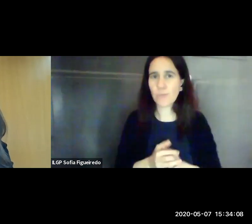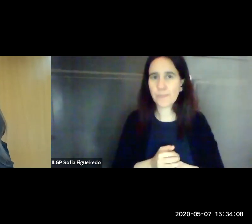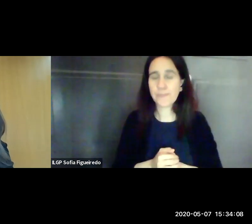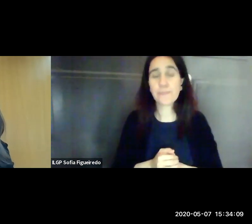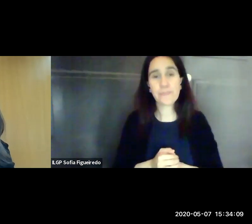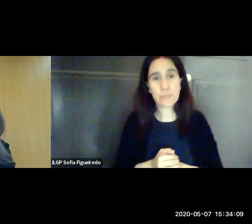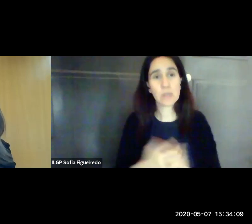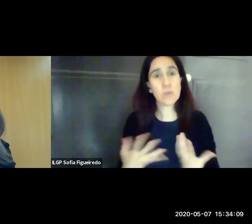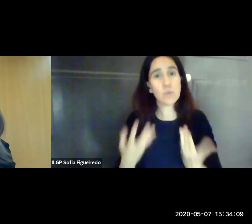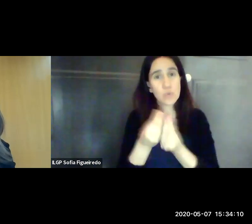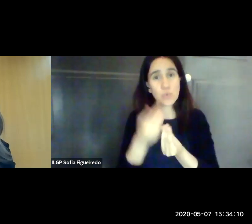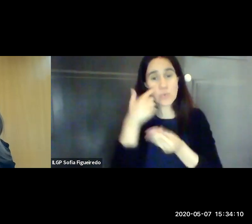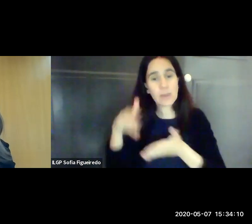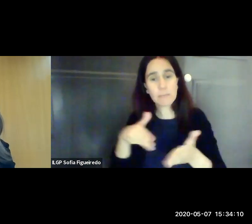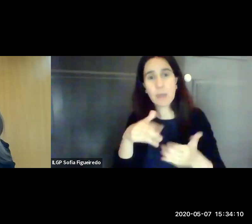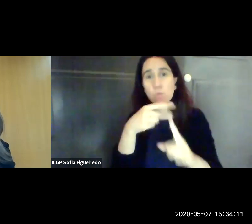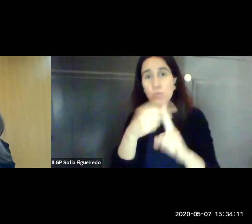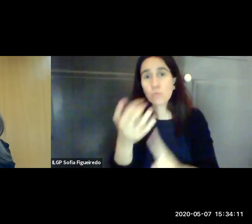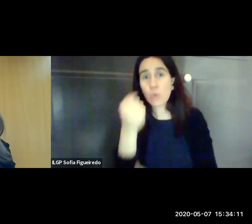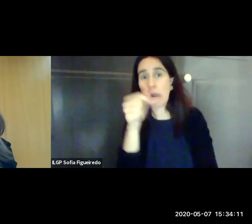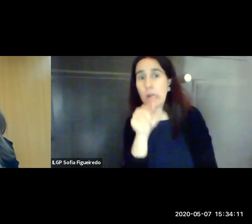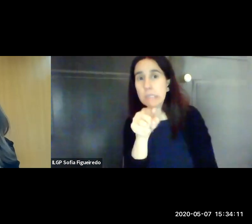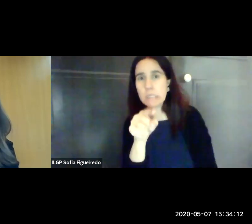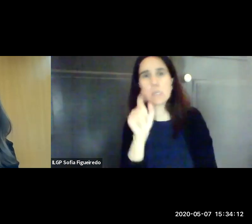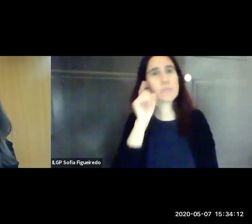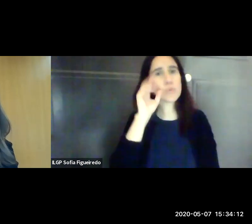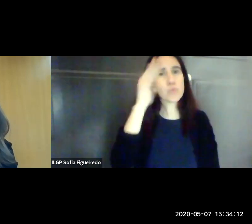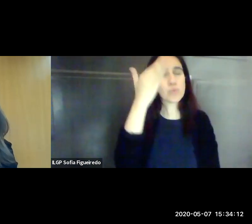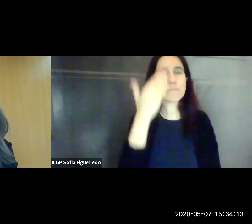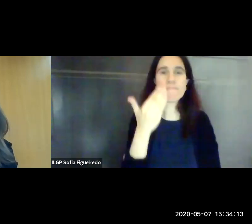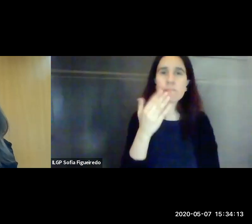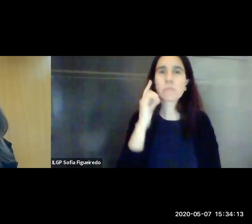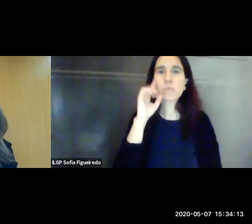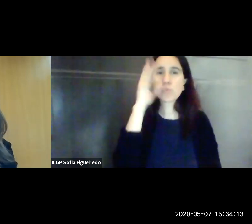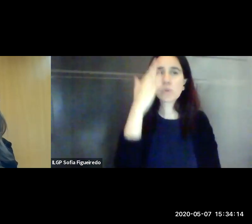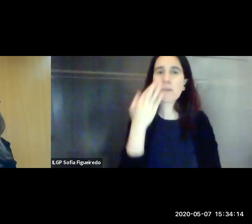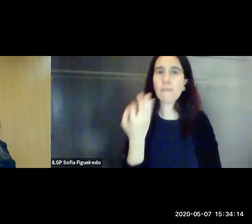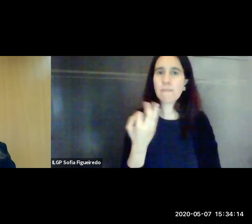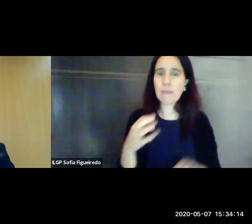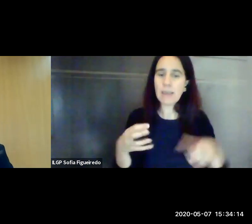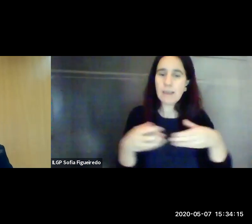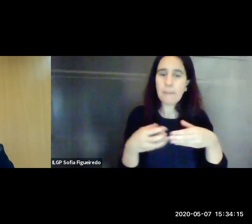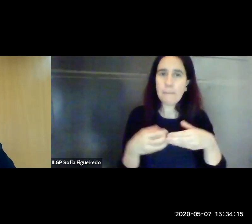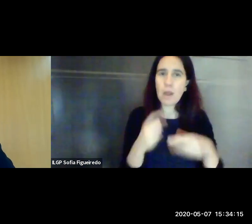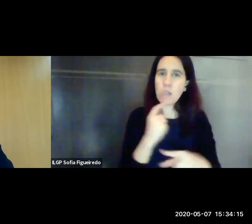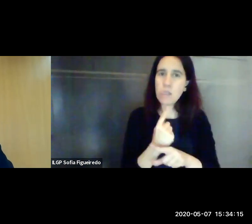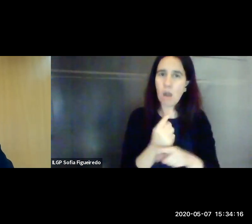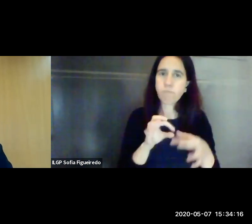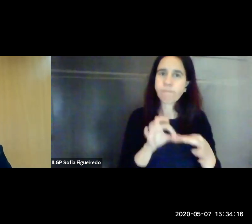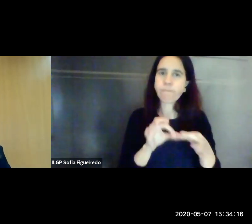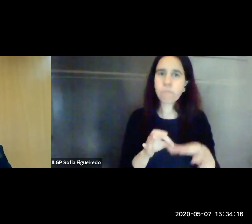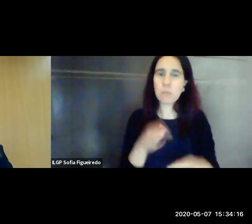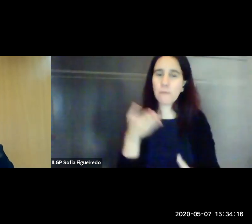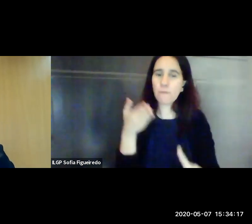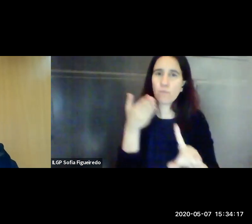caminhar juntos em direção do sucesso é importante e, para tal, é muito importante manter as equipas coesas e